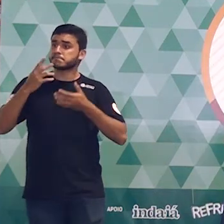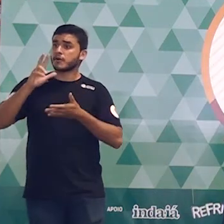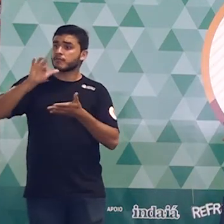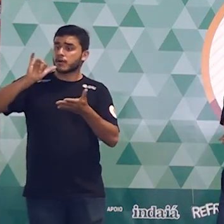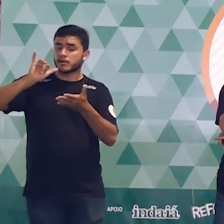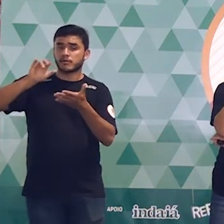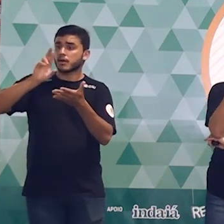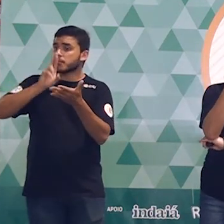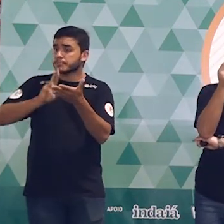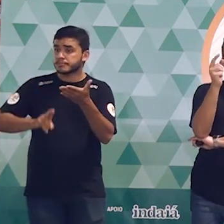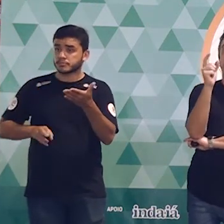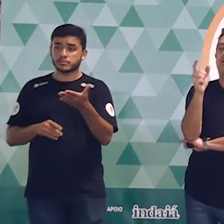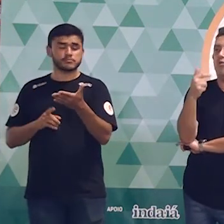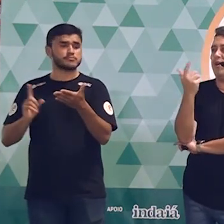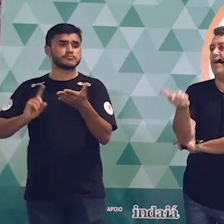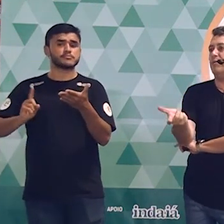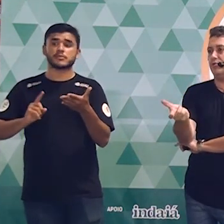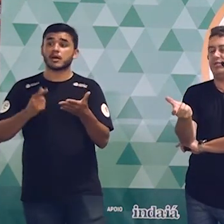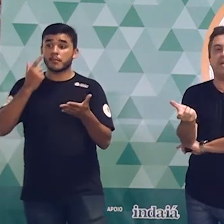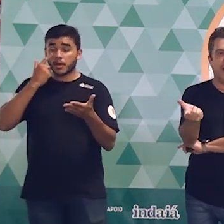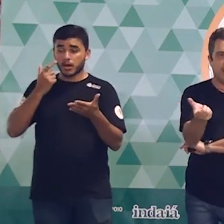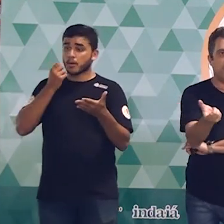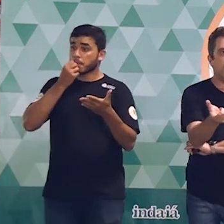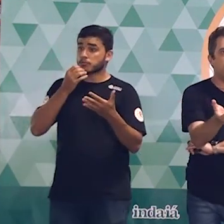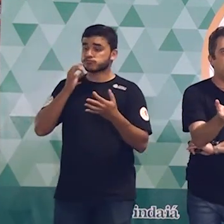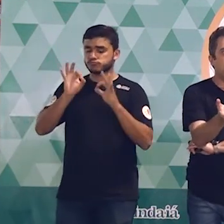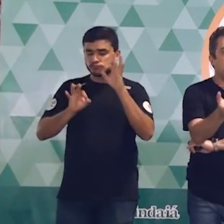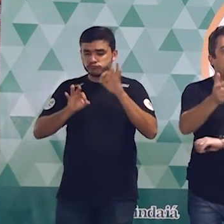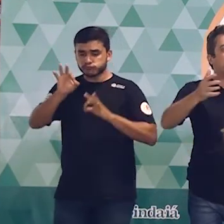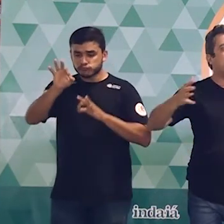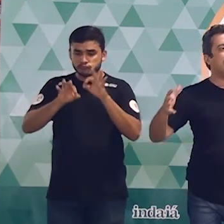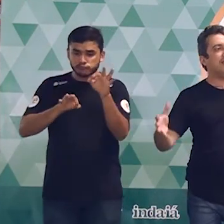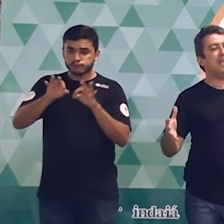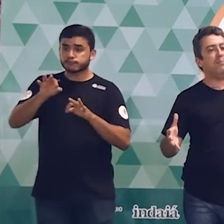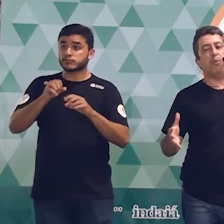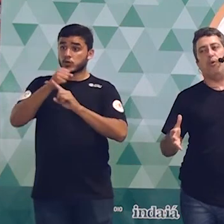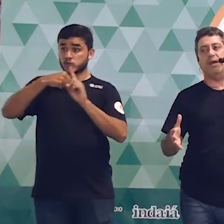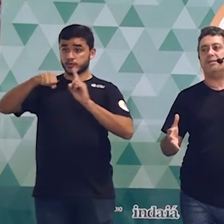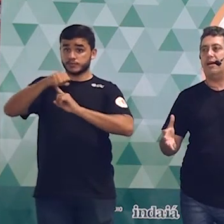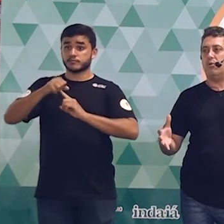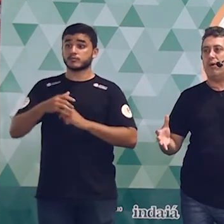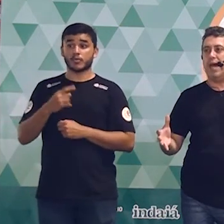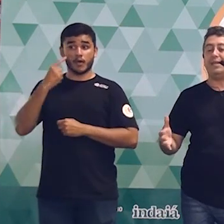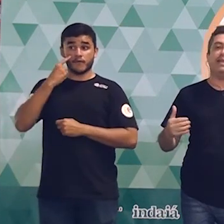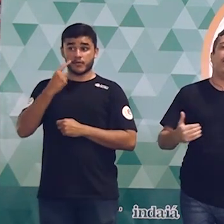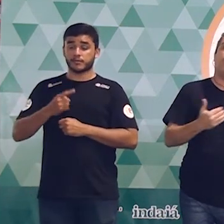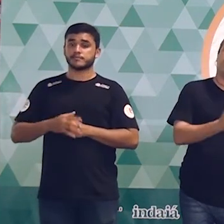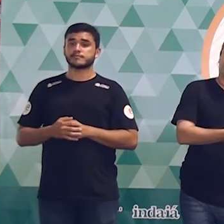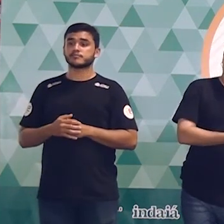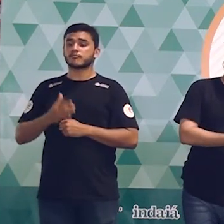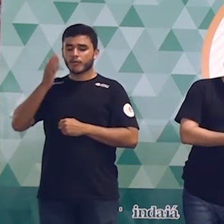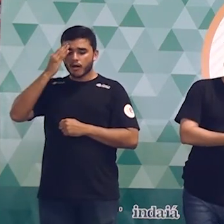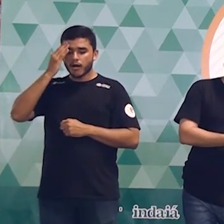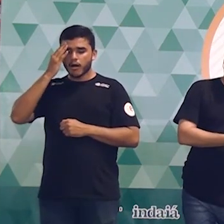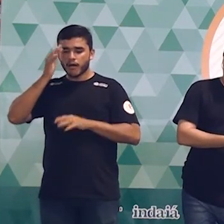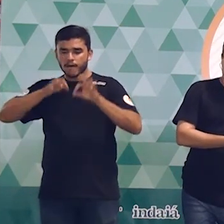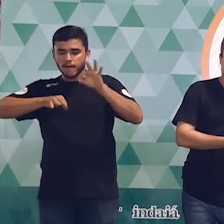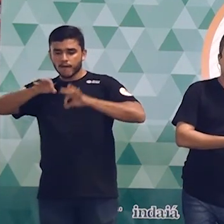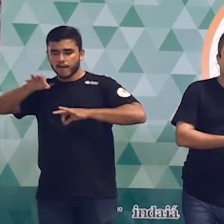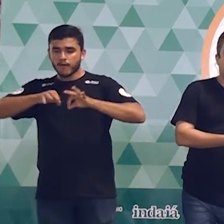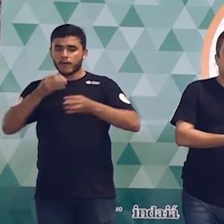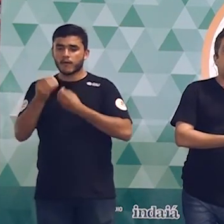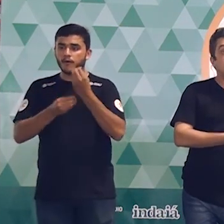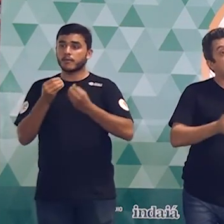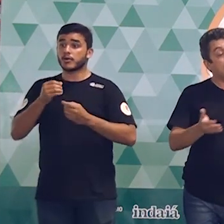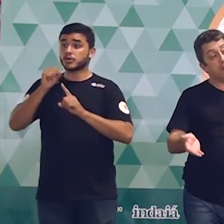útil para a ideia de se governar uma sociedade. Porque entender a população é entender como a sociedade está